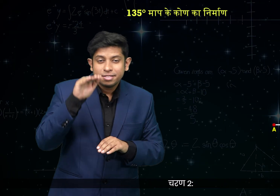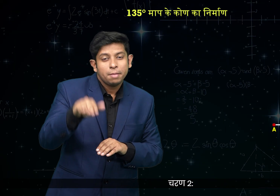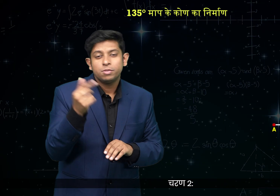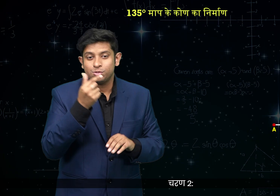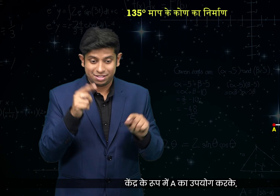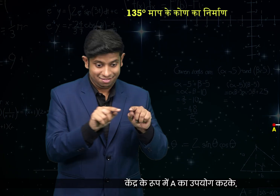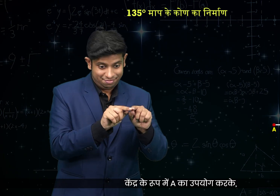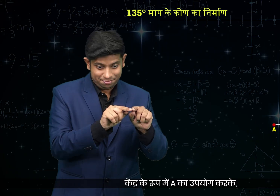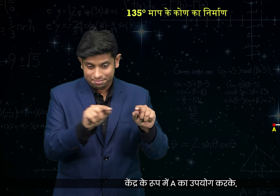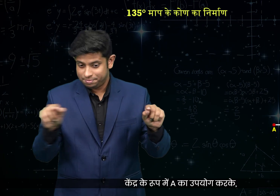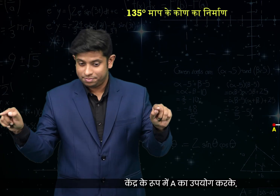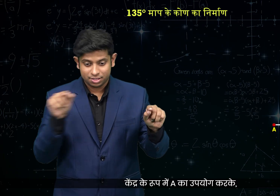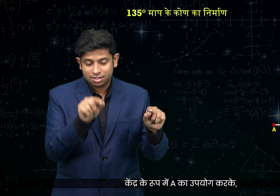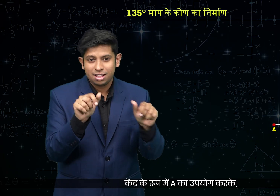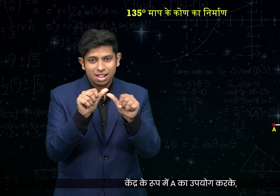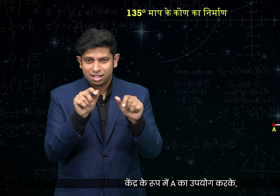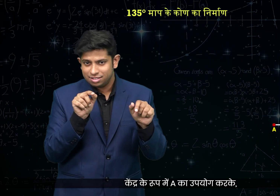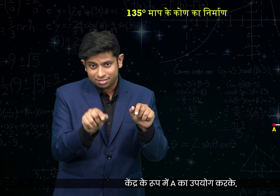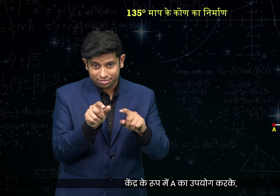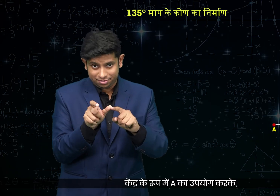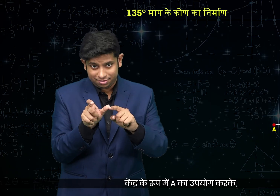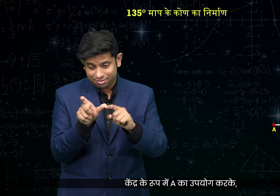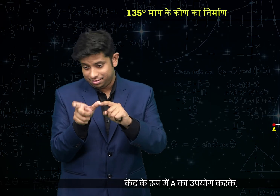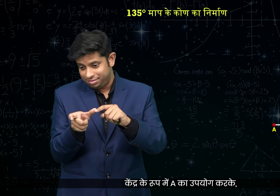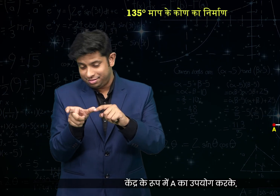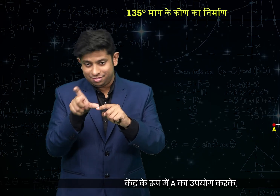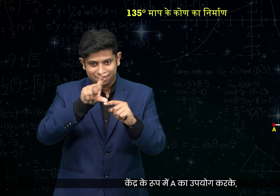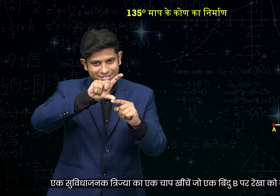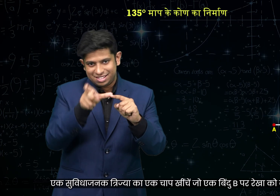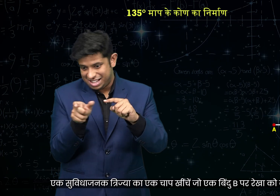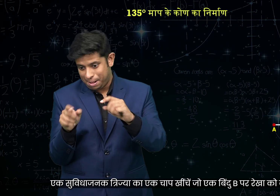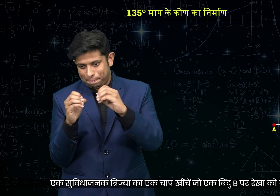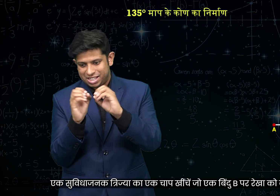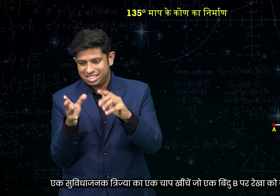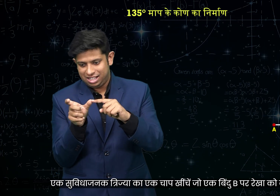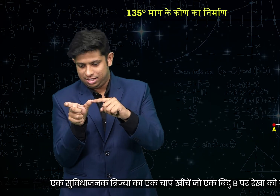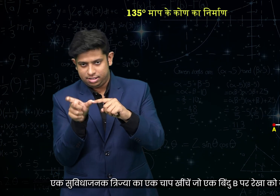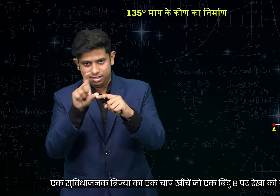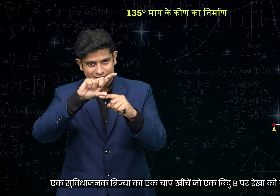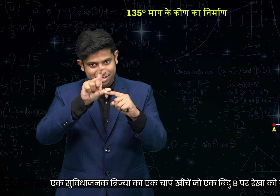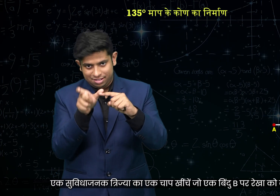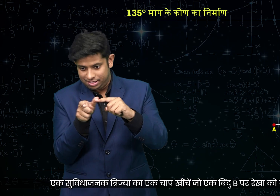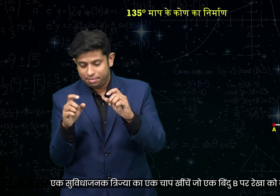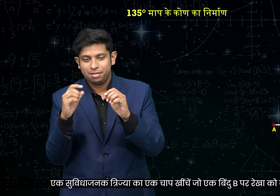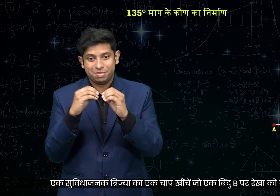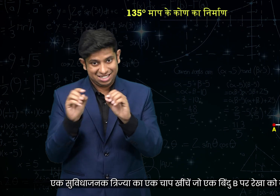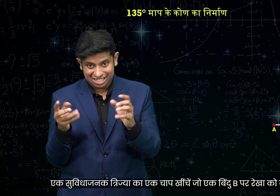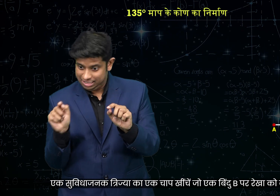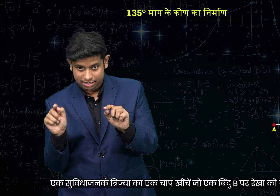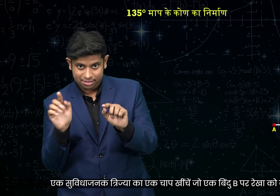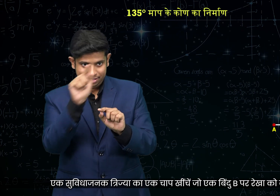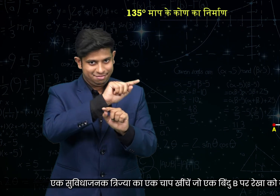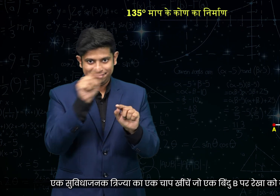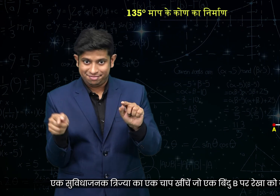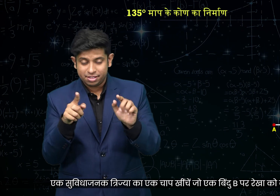चरण 2, केंद्र के रूप में A का उपयोग करके एक संविधाजनक त्रिज्या का